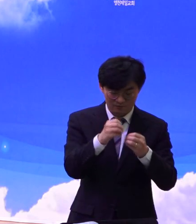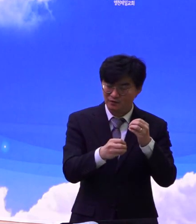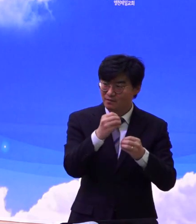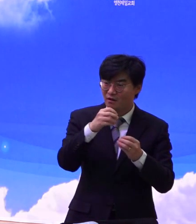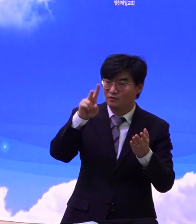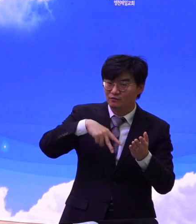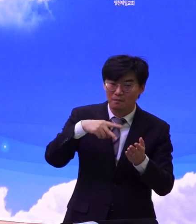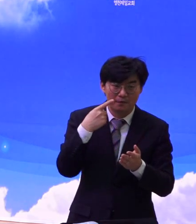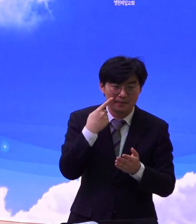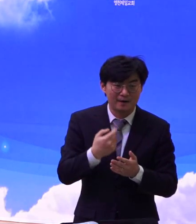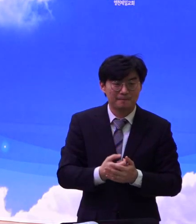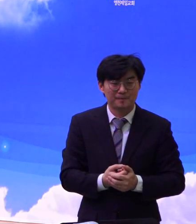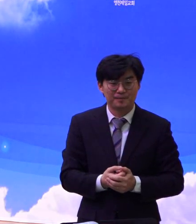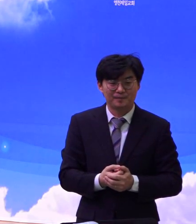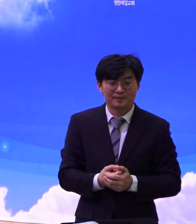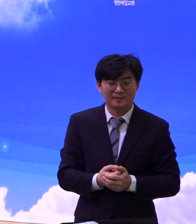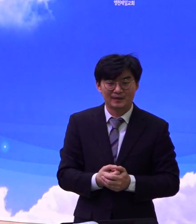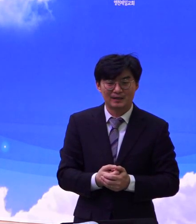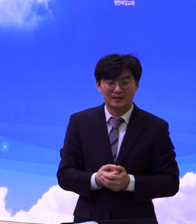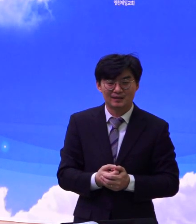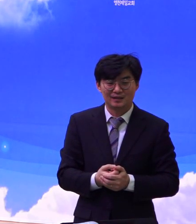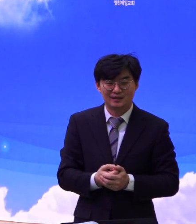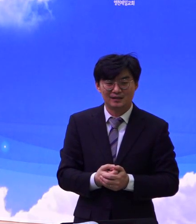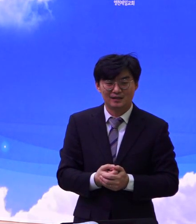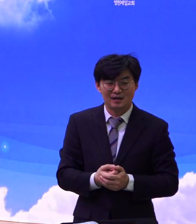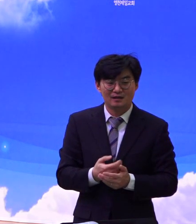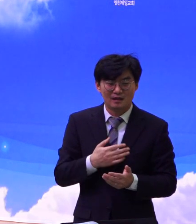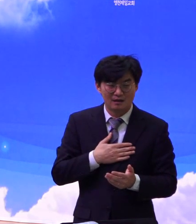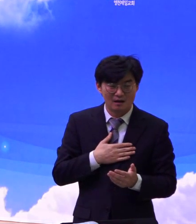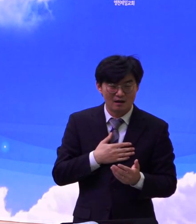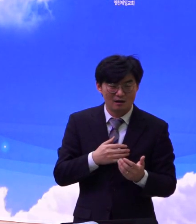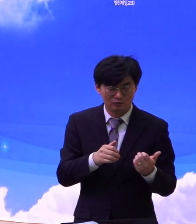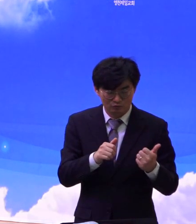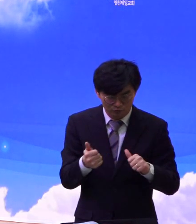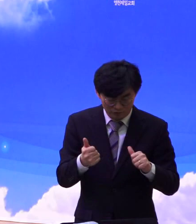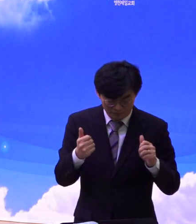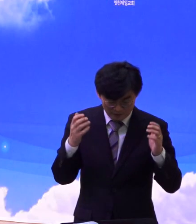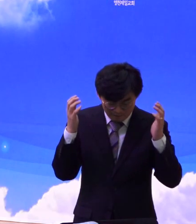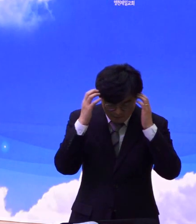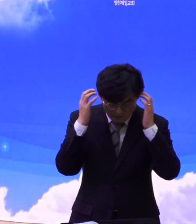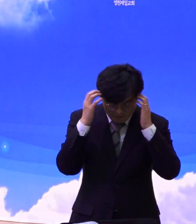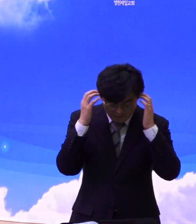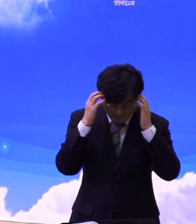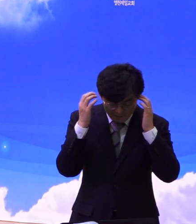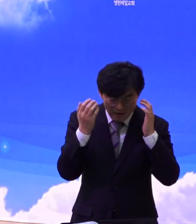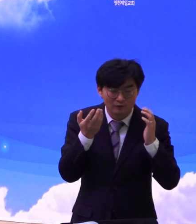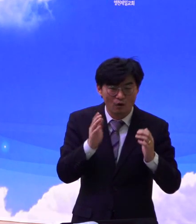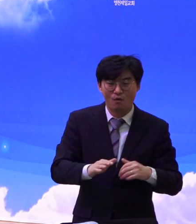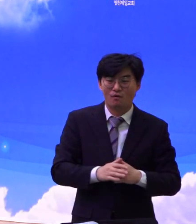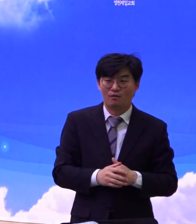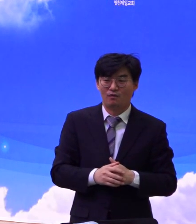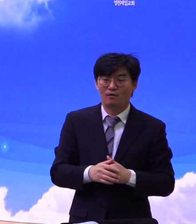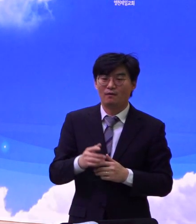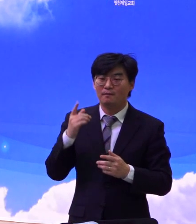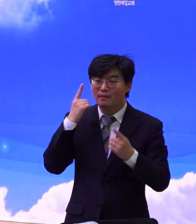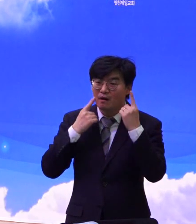이렇게 기록했습니다. 내가 사망의 음침한 골짜기로 다닐지라도 해를 두려워하지 않을